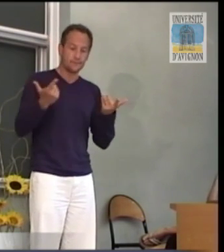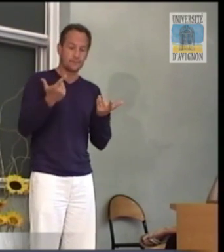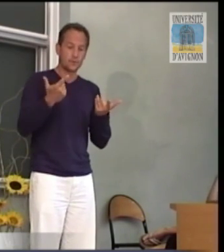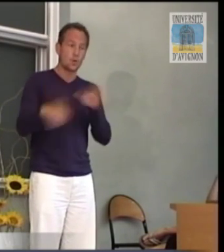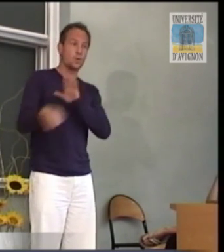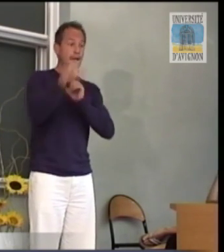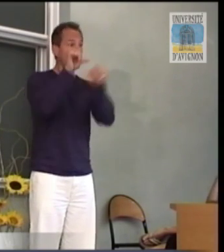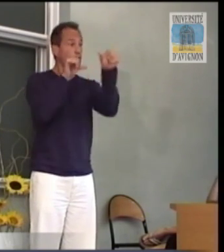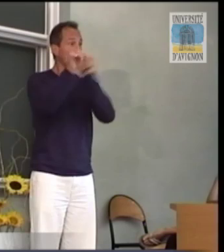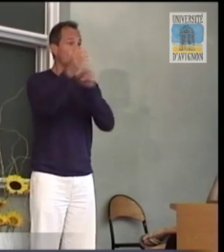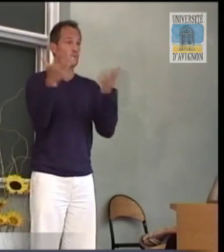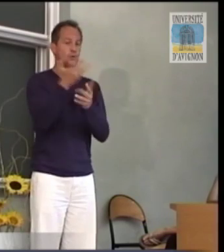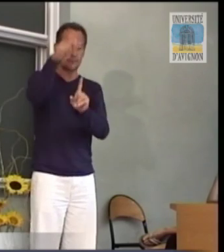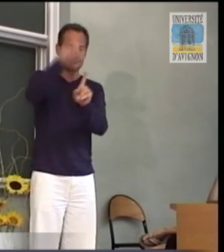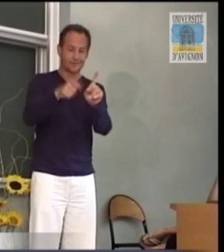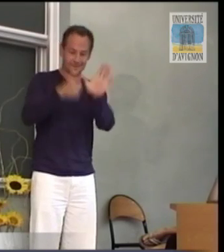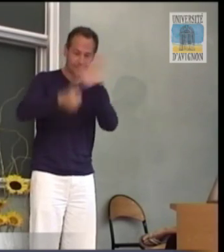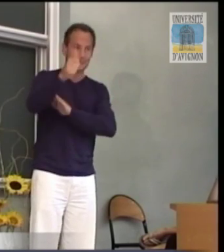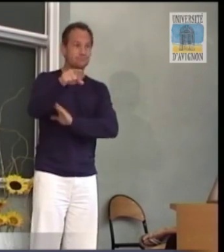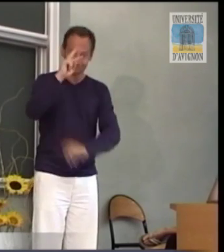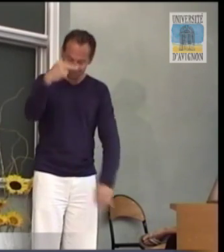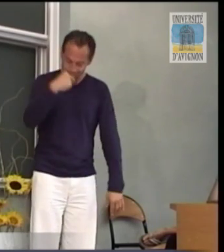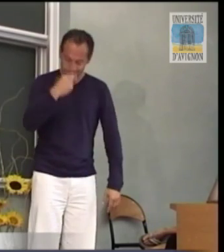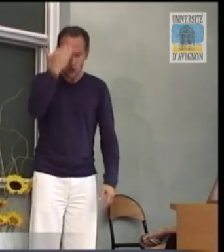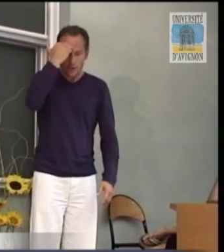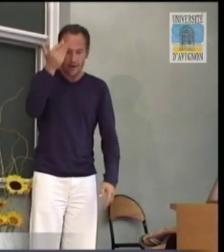qui savent ce qu'elles peuvent produire. Sinon,